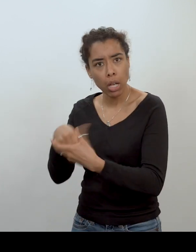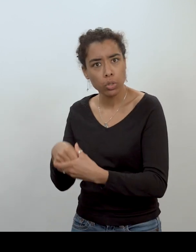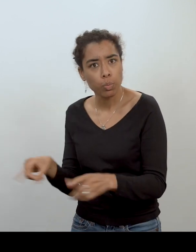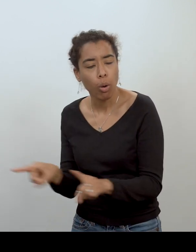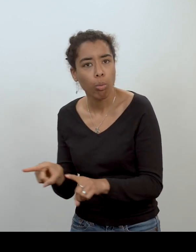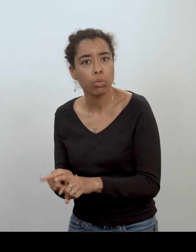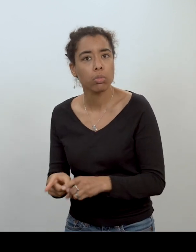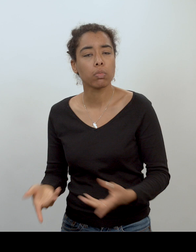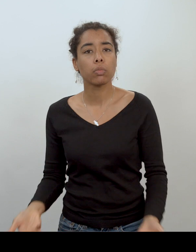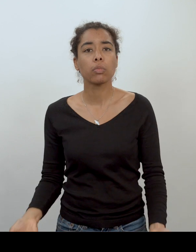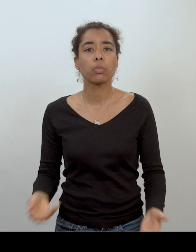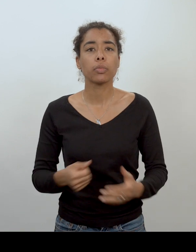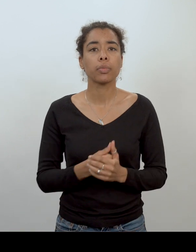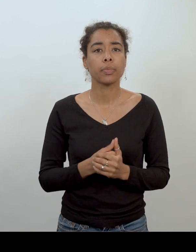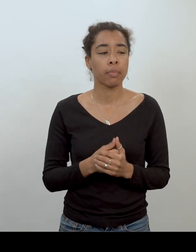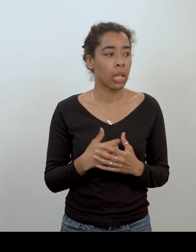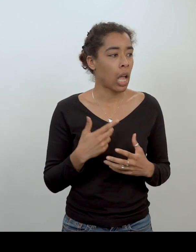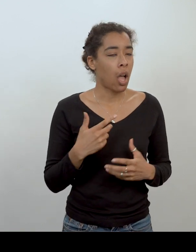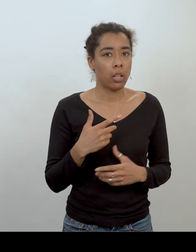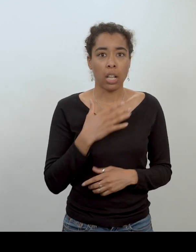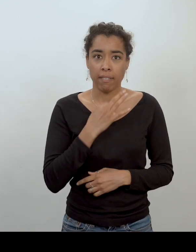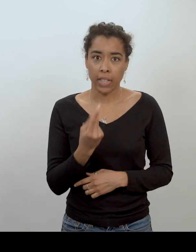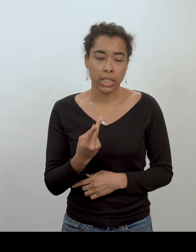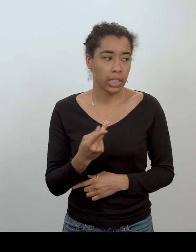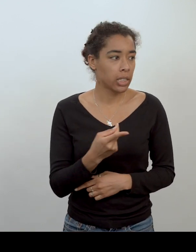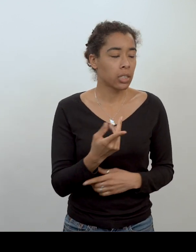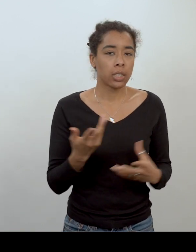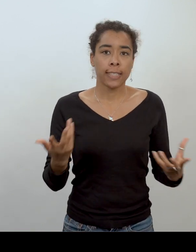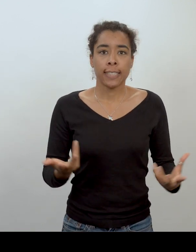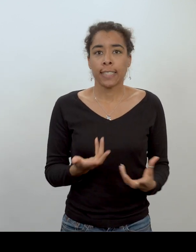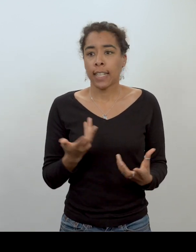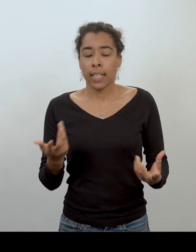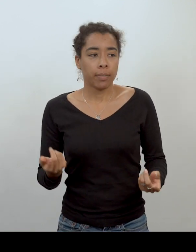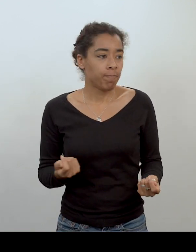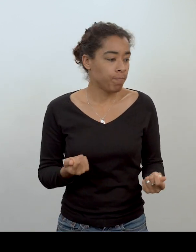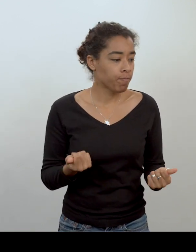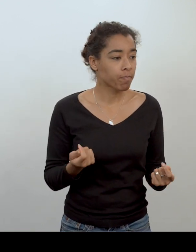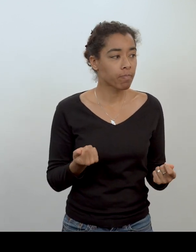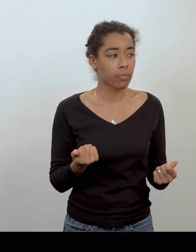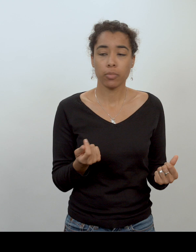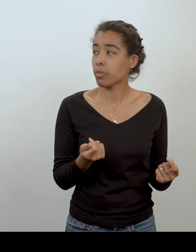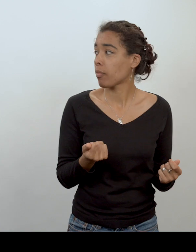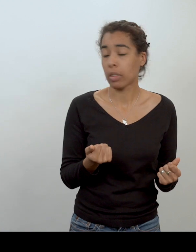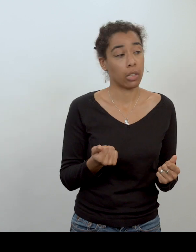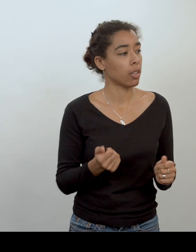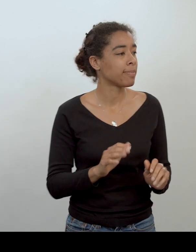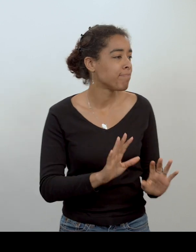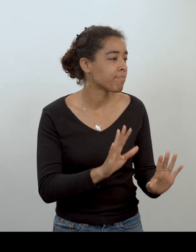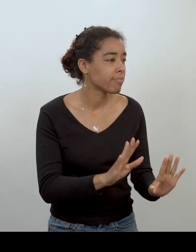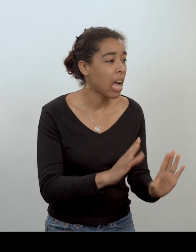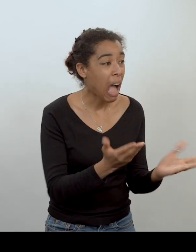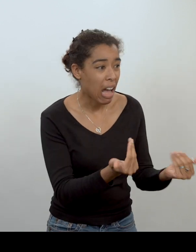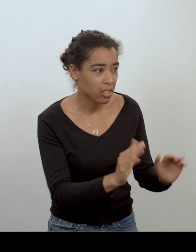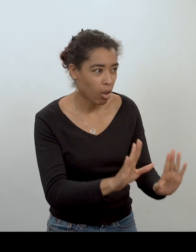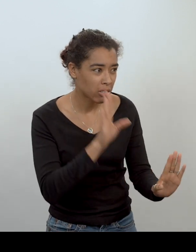elle voulait aussi être de la fête. Face à cette situation, devant ses invités de marque, il